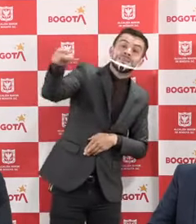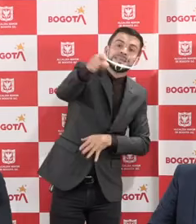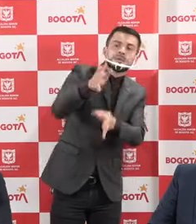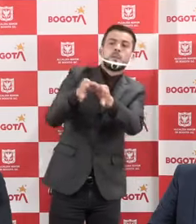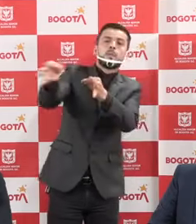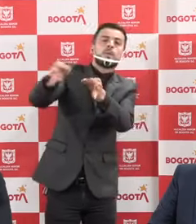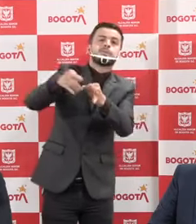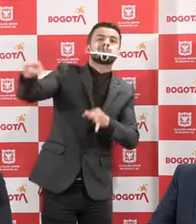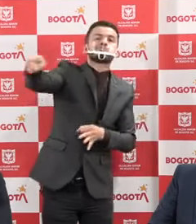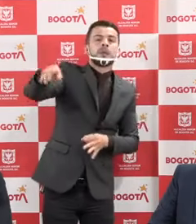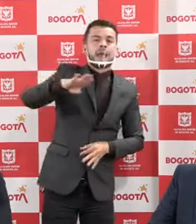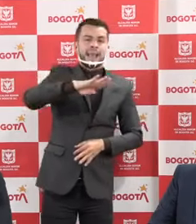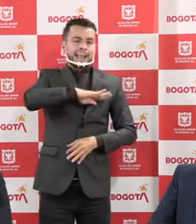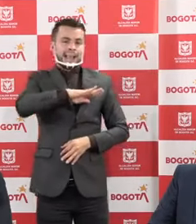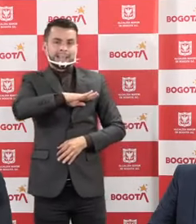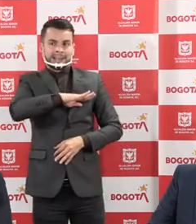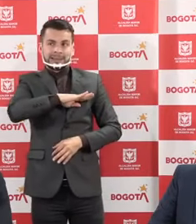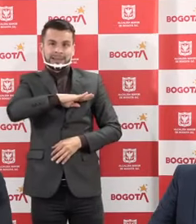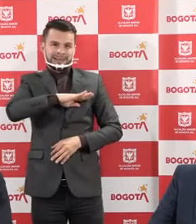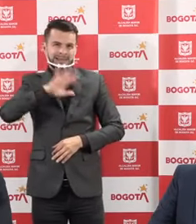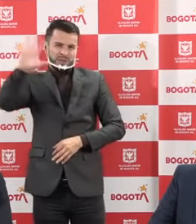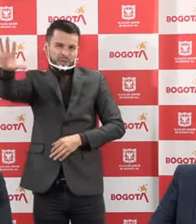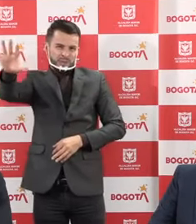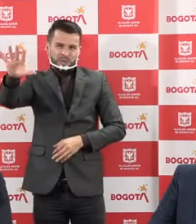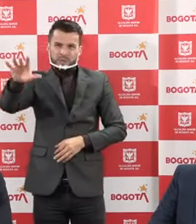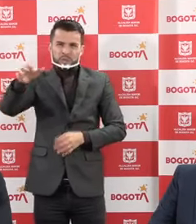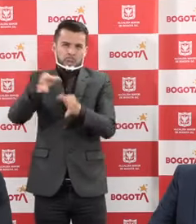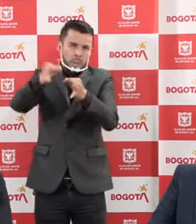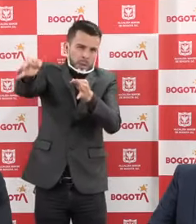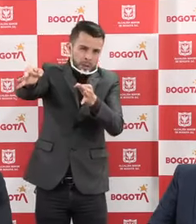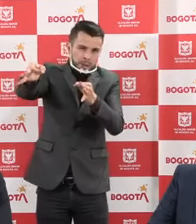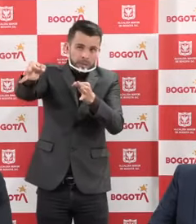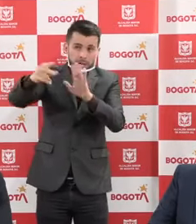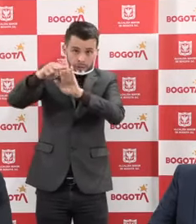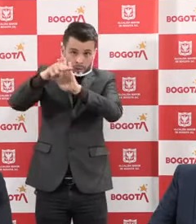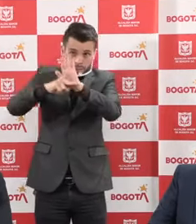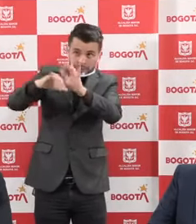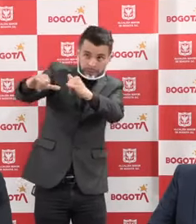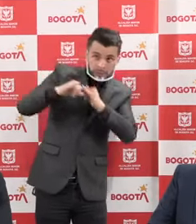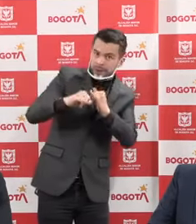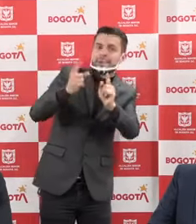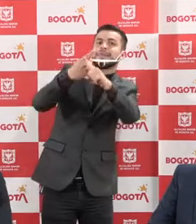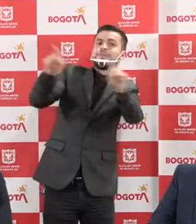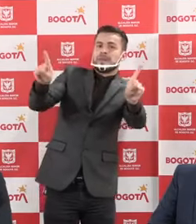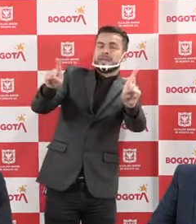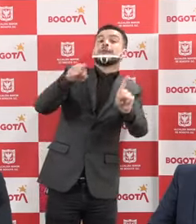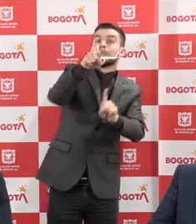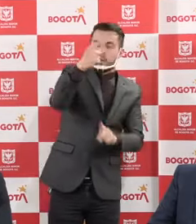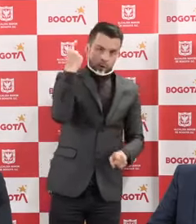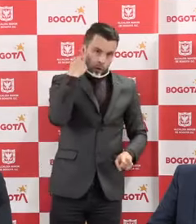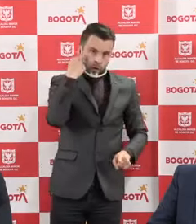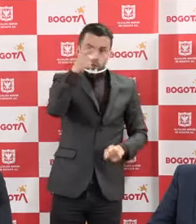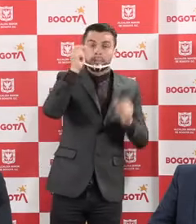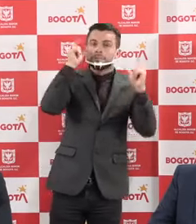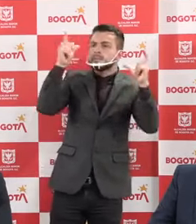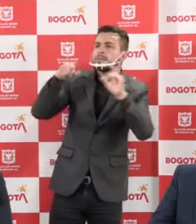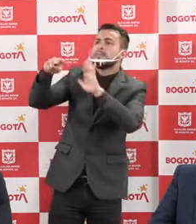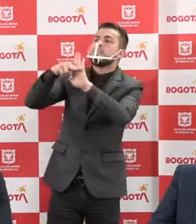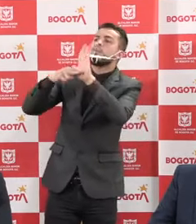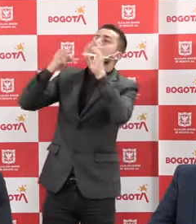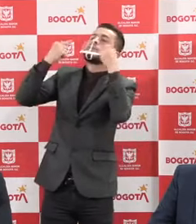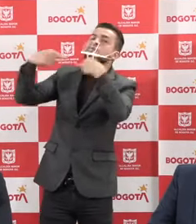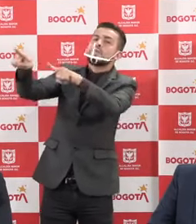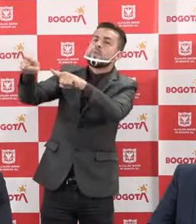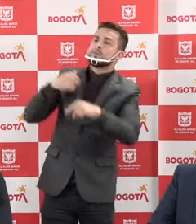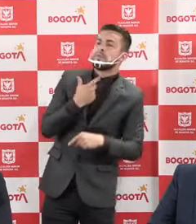evitar la propagación del cob y 19 entonces en ese sentido si bien no está prohibida el tránsito por carreteras